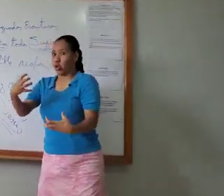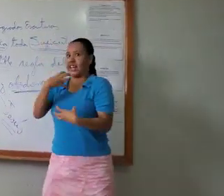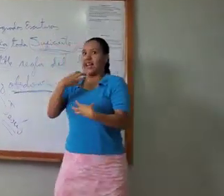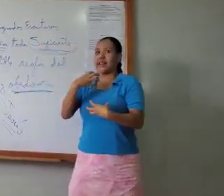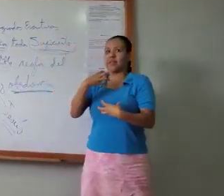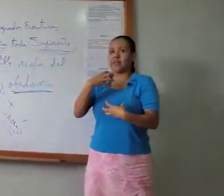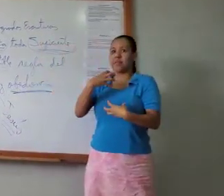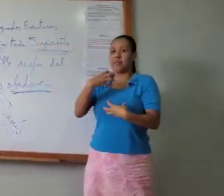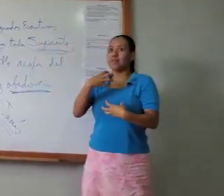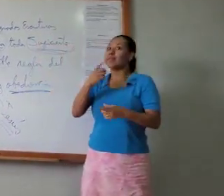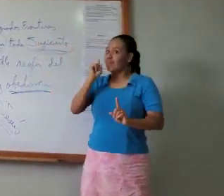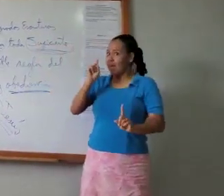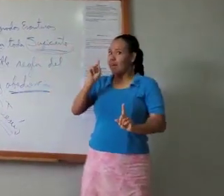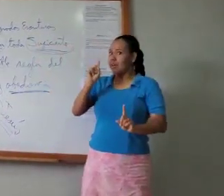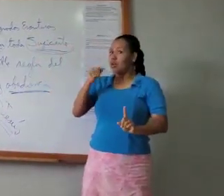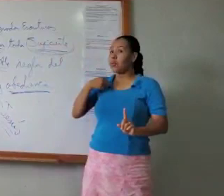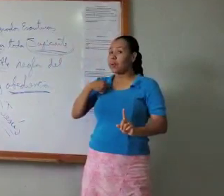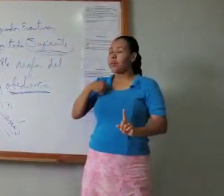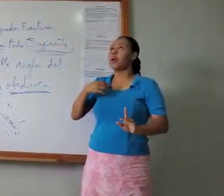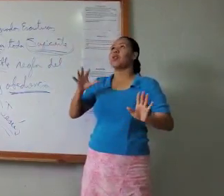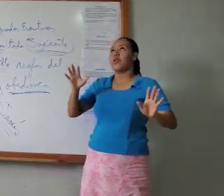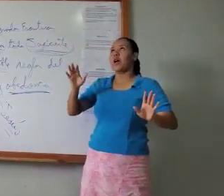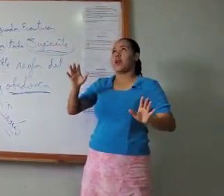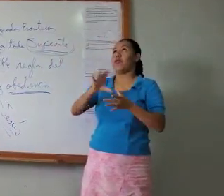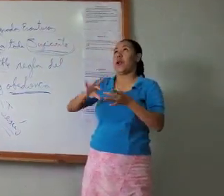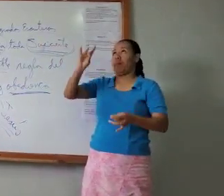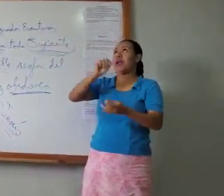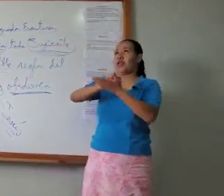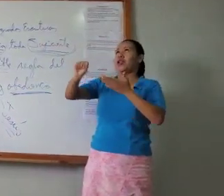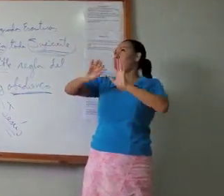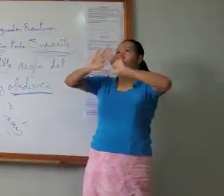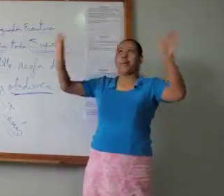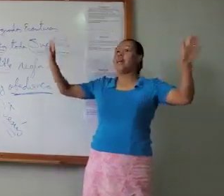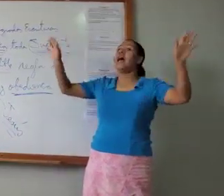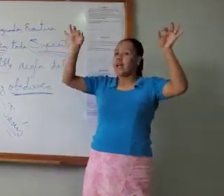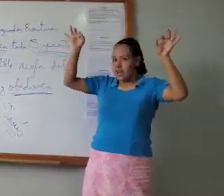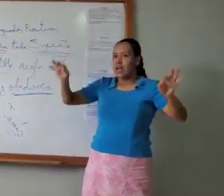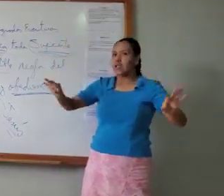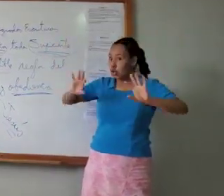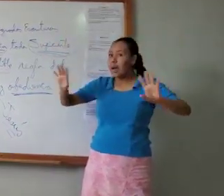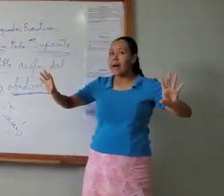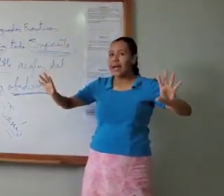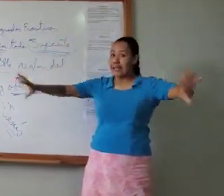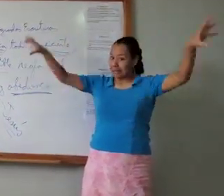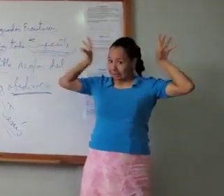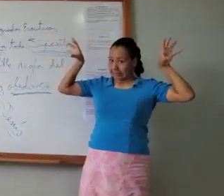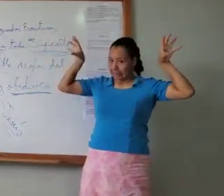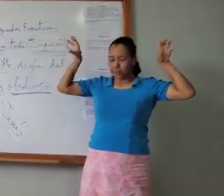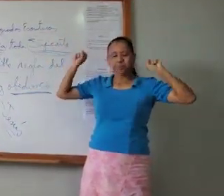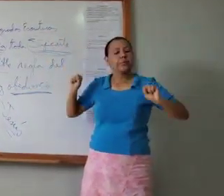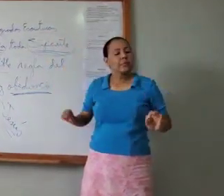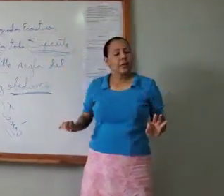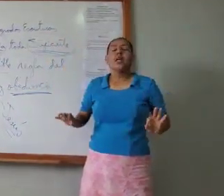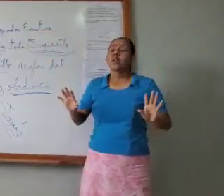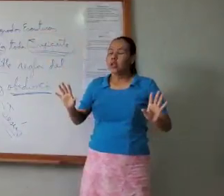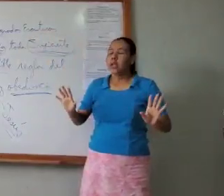porque yo tenía ganas. O sea, yo primero, eso fue el pedido de Dios, porque mira, yo estaba era a cena.